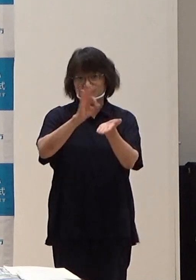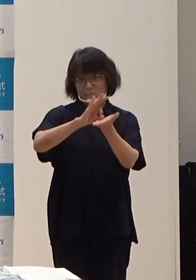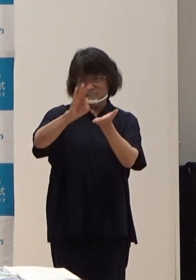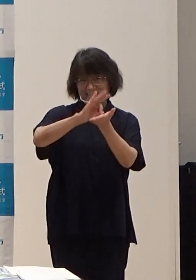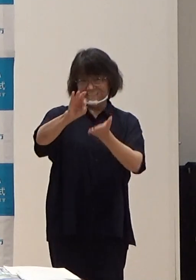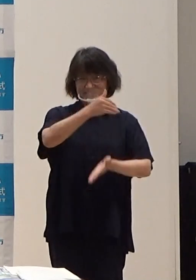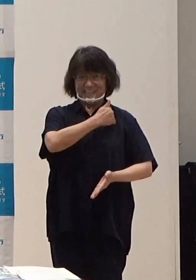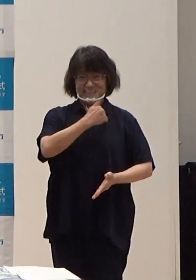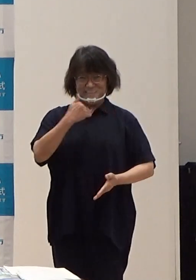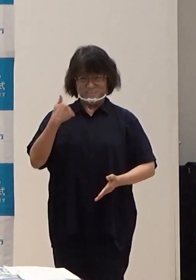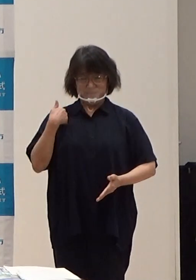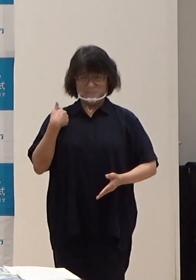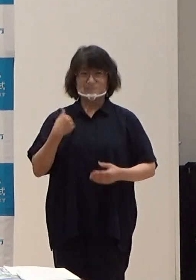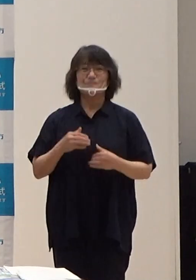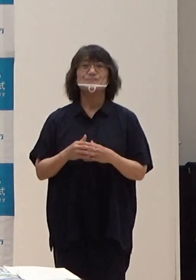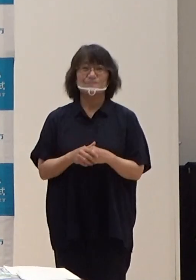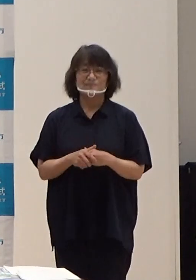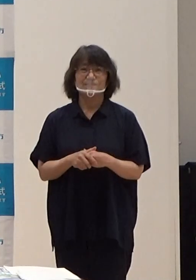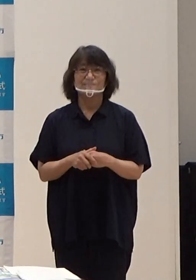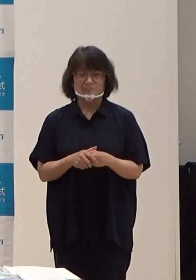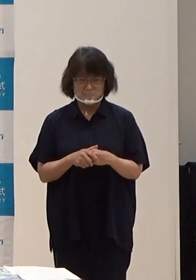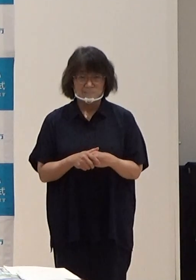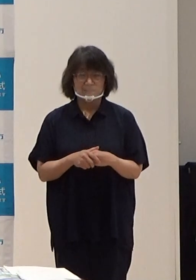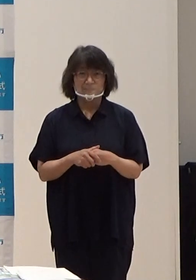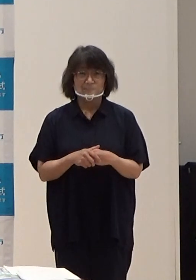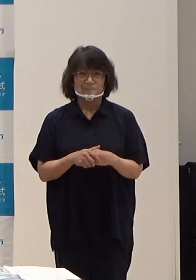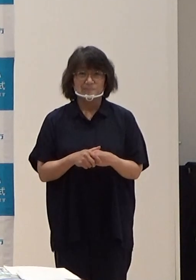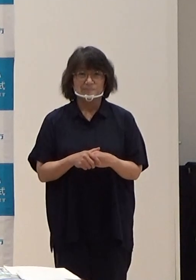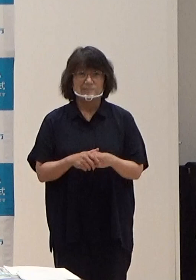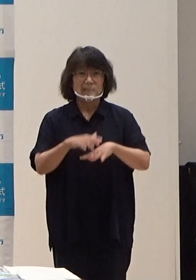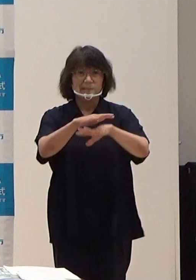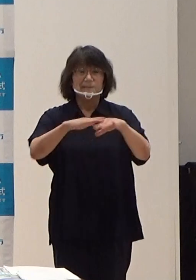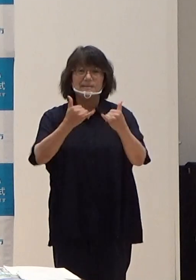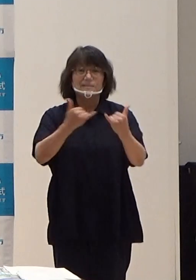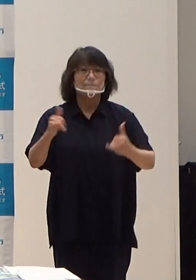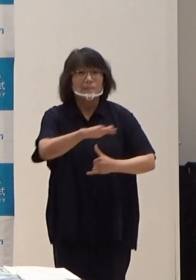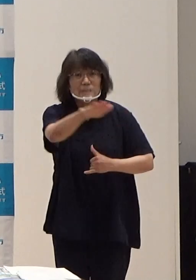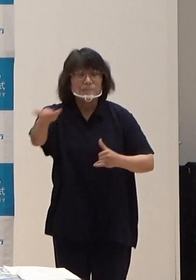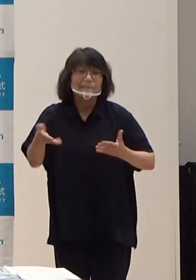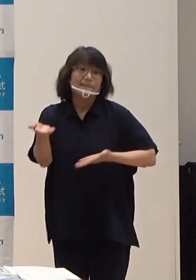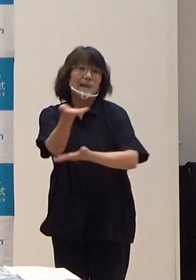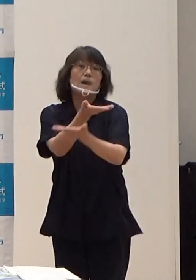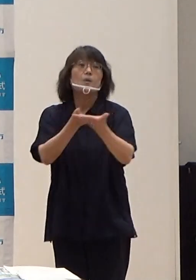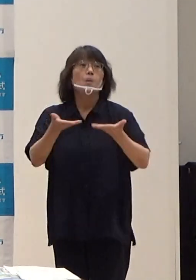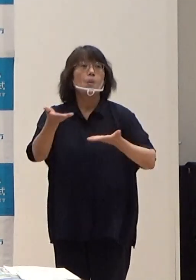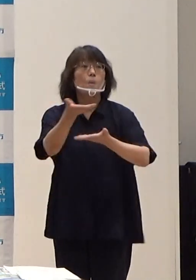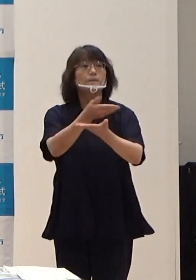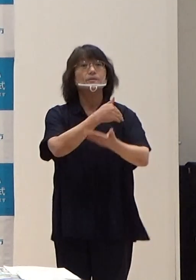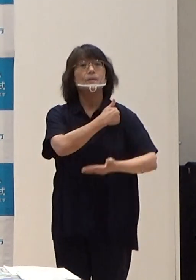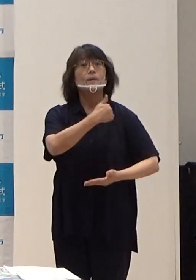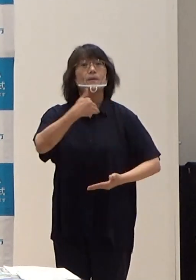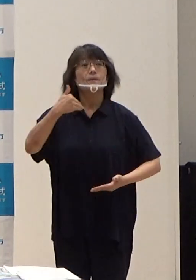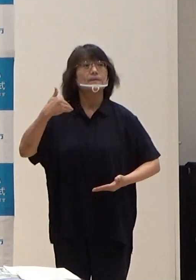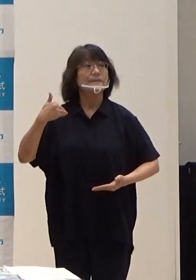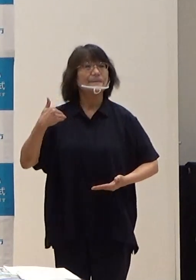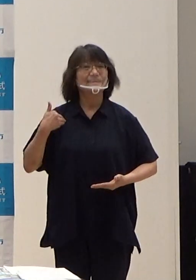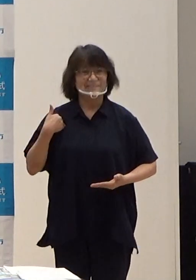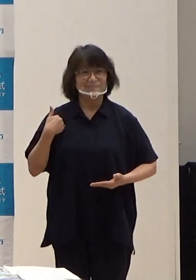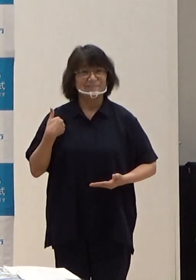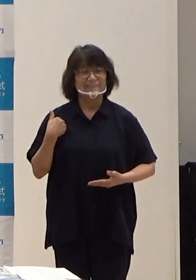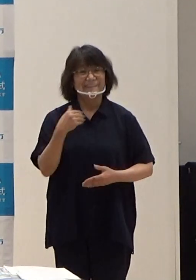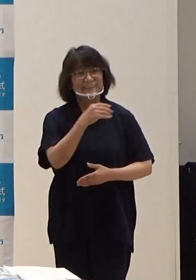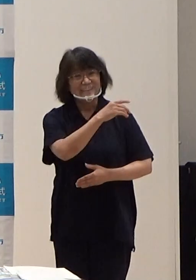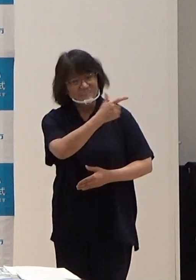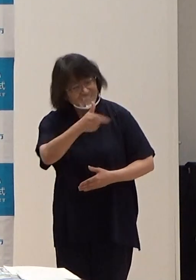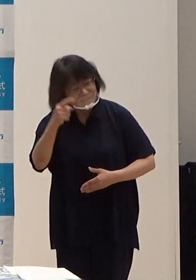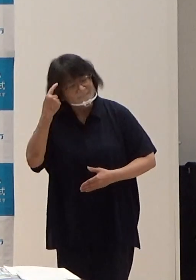通の公ですね、世代を超えて市民が交わり合うということなどが考え